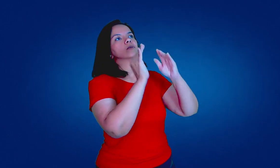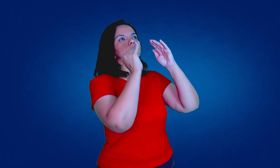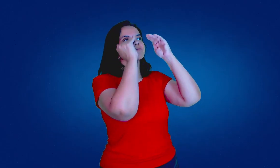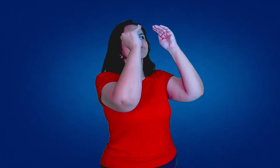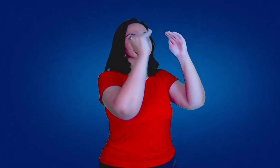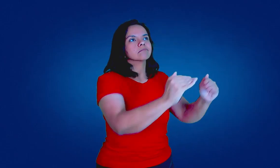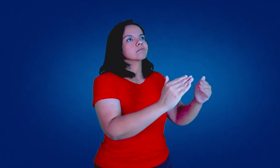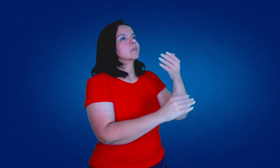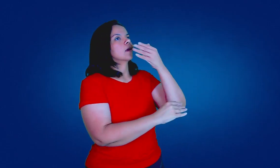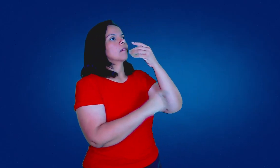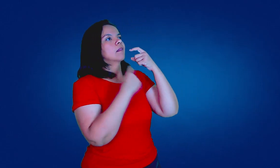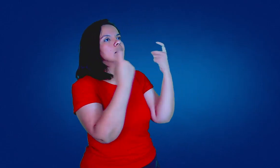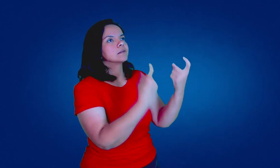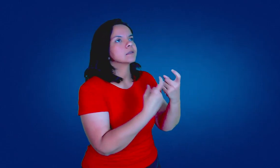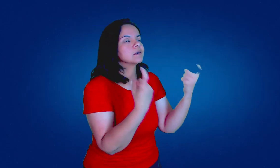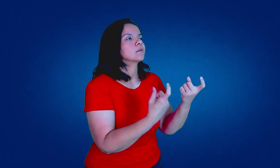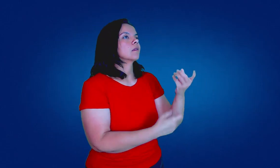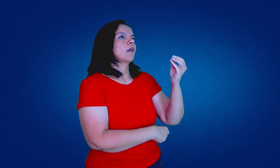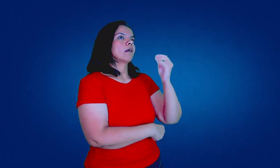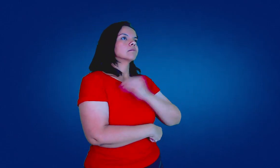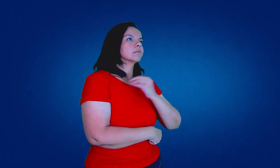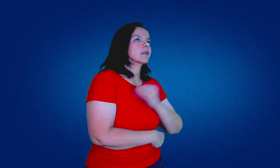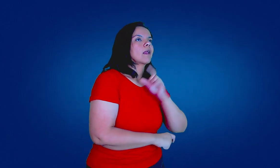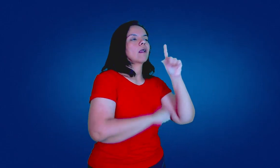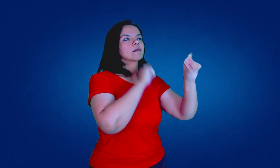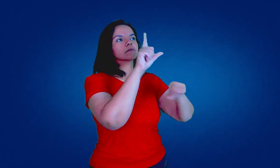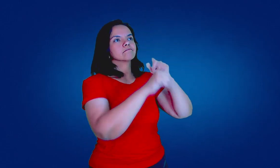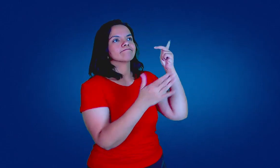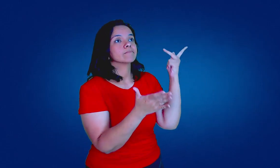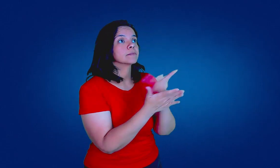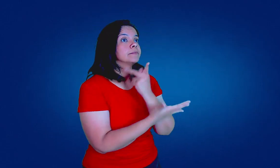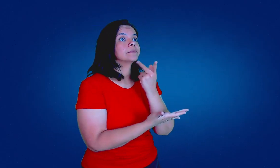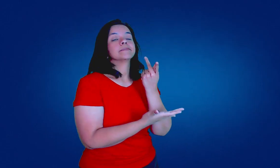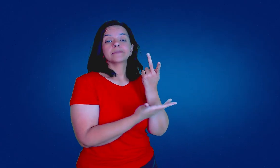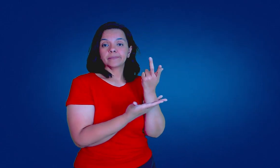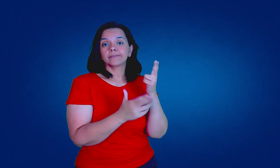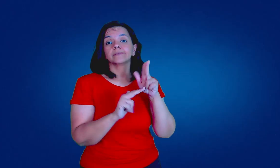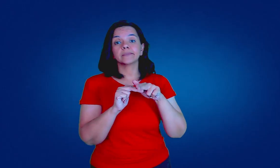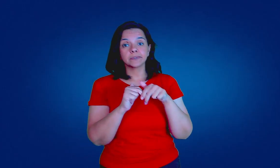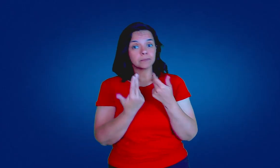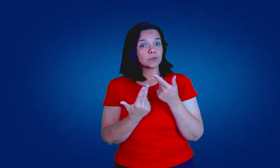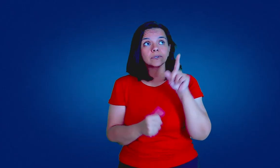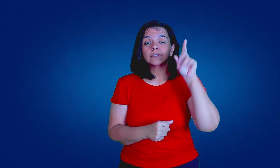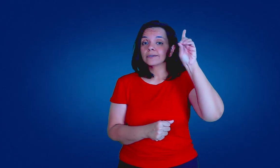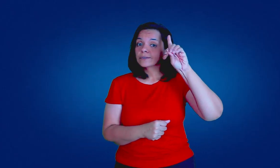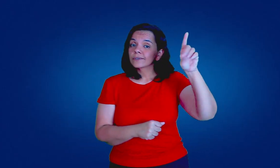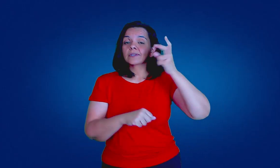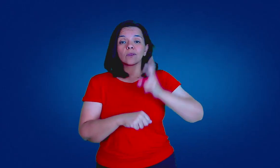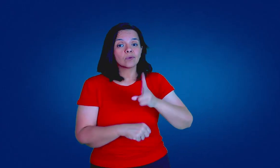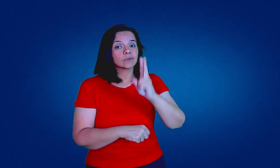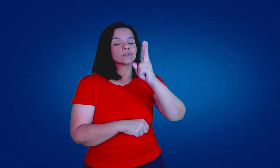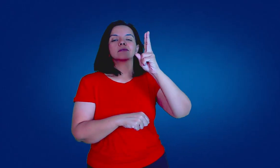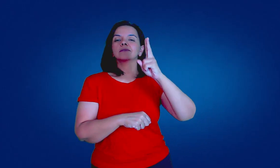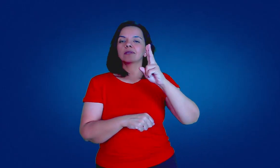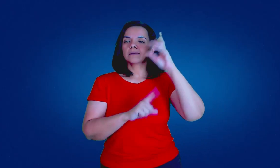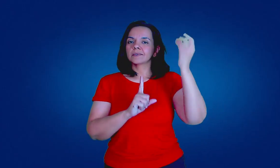Mas o ser humano sempre desobedece a Deus, sempre resolve viver